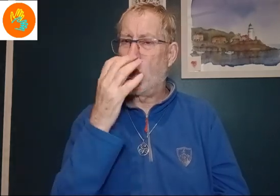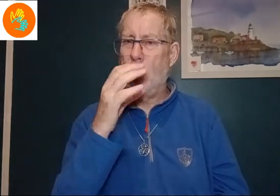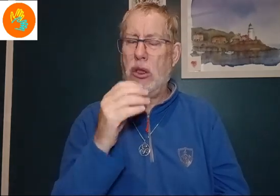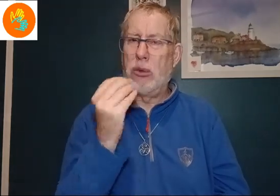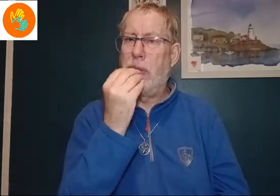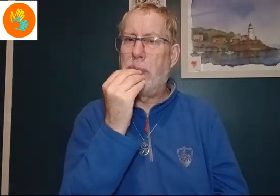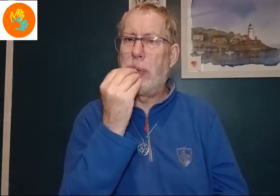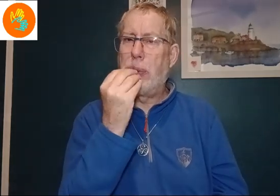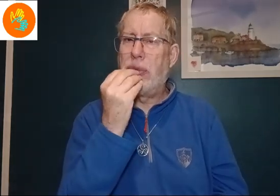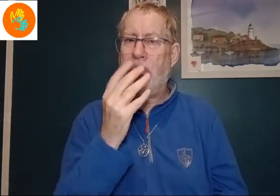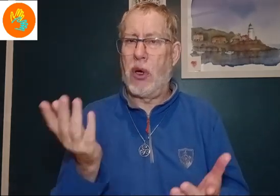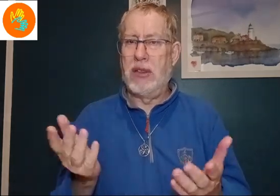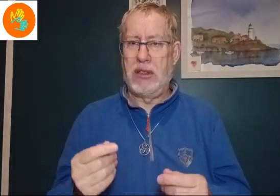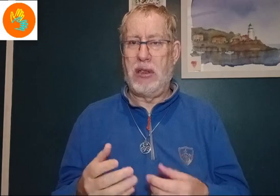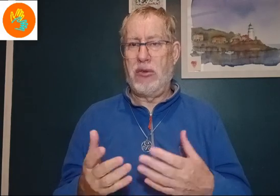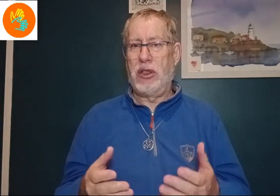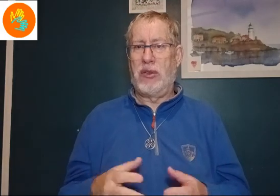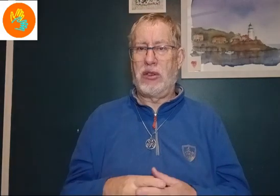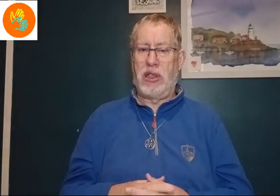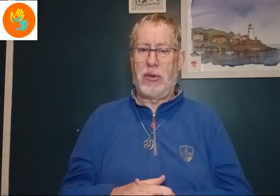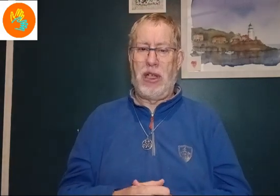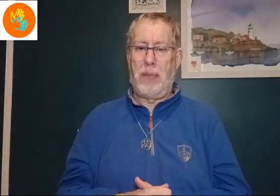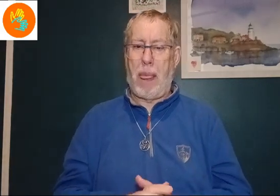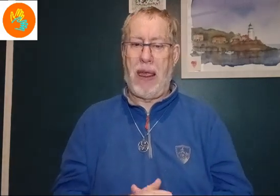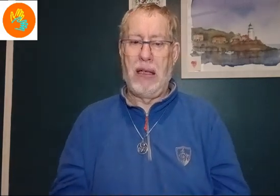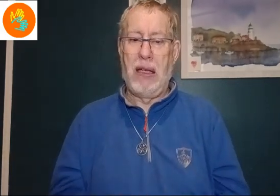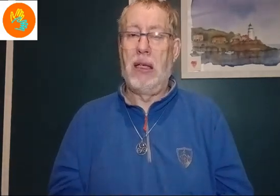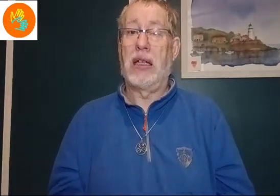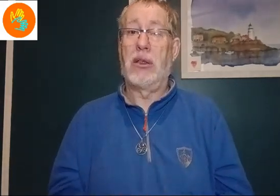chaud, oui, il fait froid. Ça, vous le faites de façon naturelle. Gâteau.